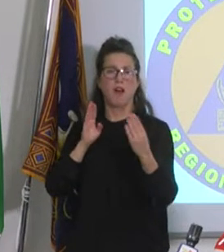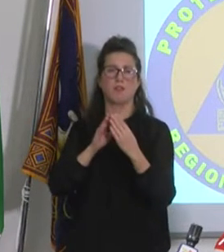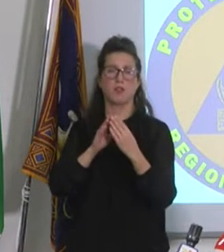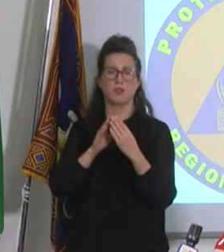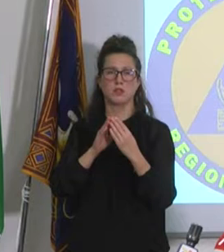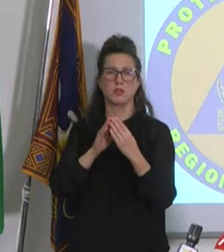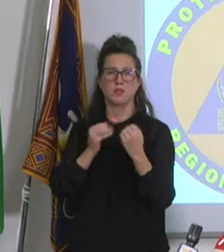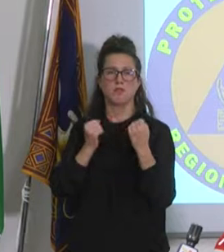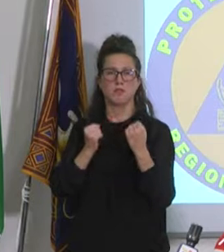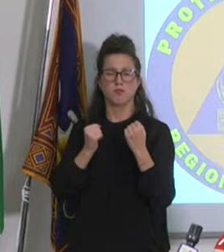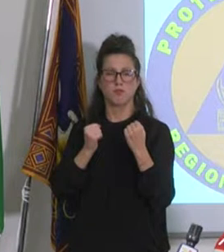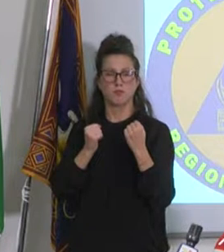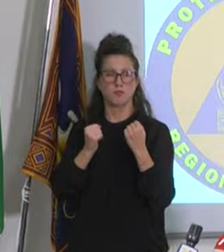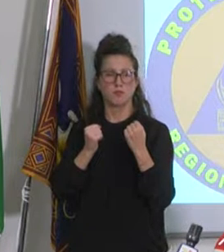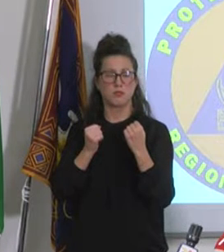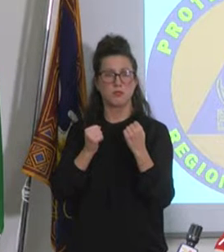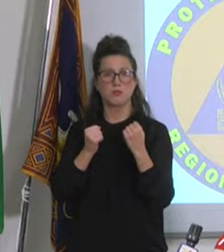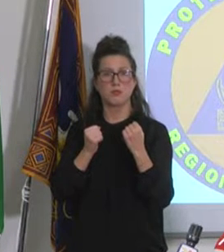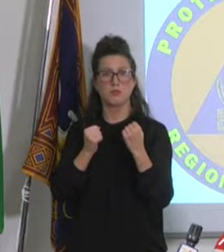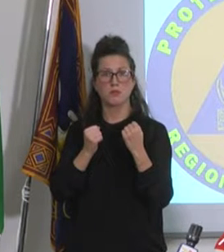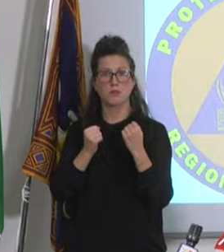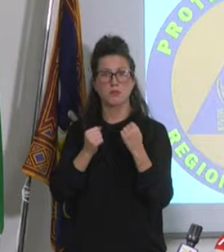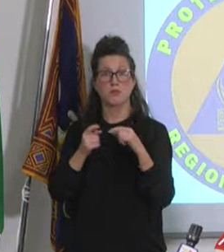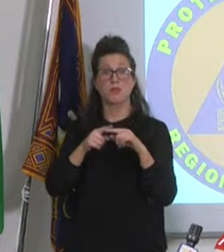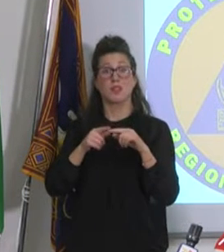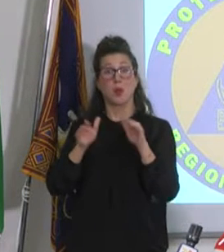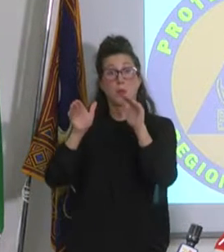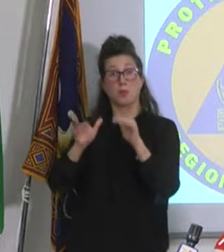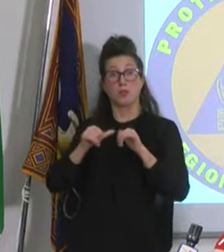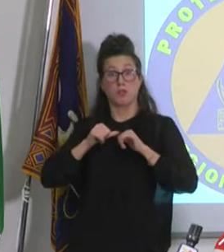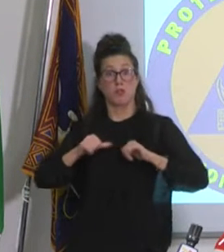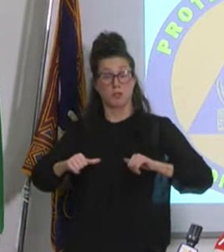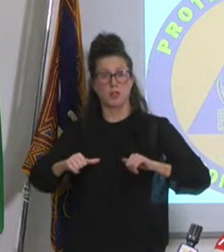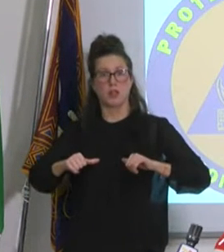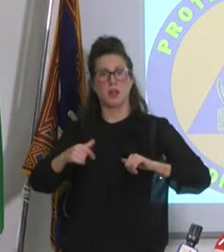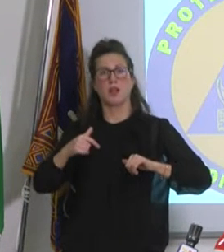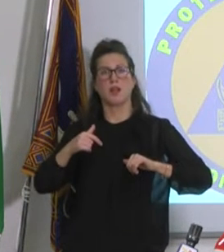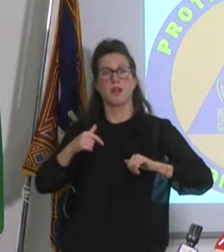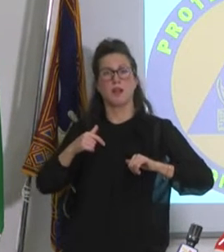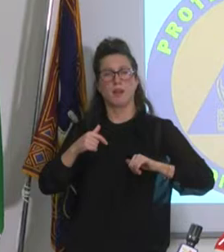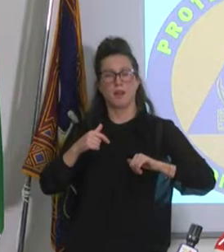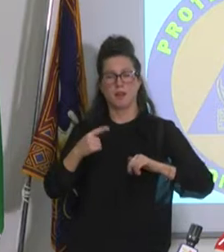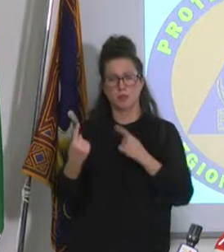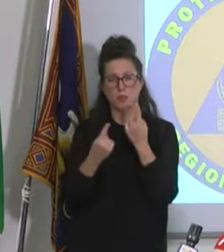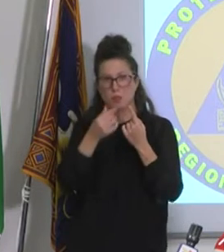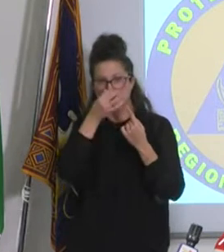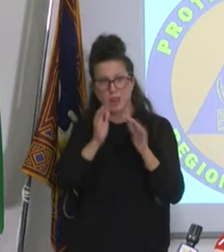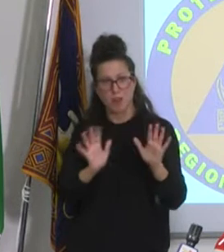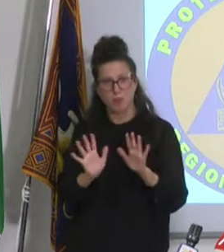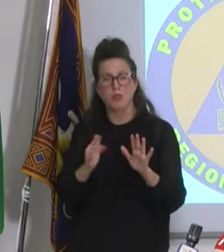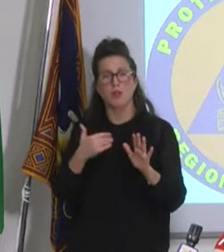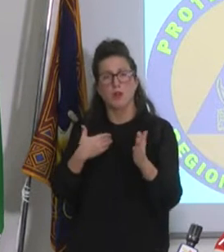anche il federalismo in in protezione civile in una tragedia perché abbiamo inaugurato questo corso che adesso